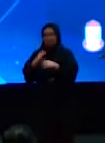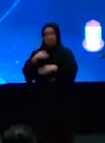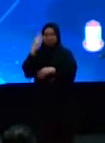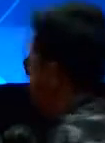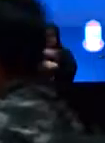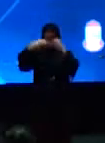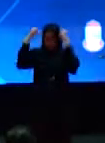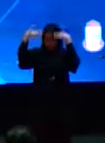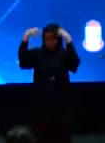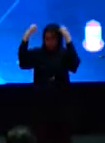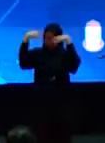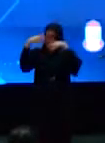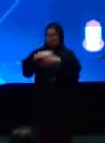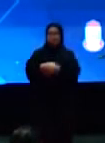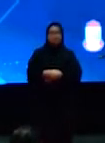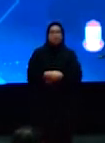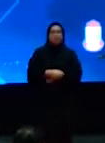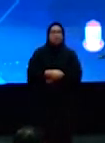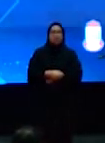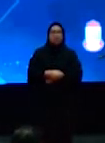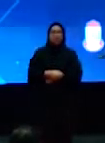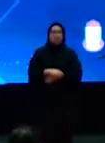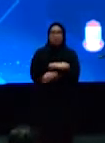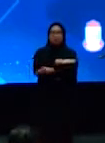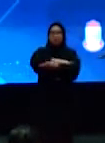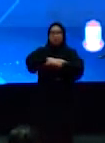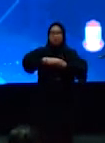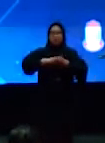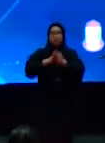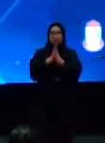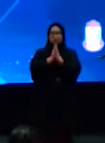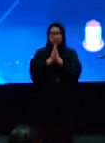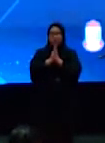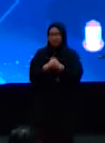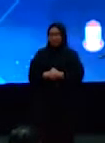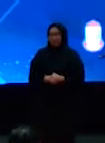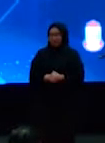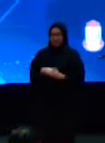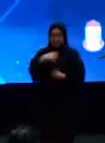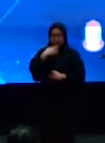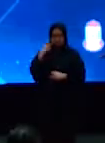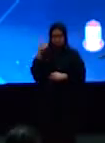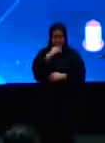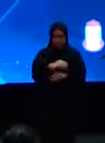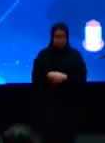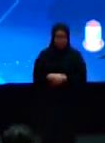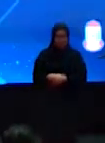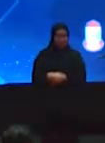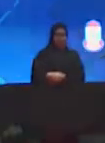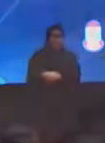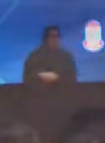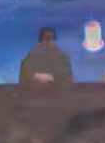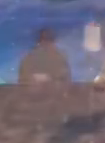wasalamualaikum warahmatullahi wabarakatuh Shalom dan selamat malam terima